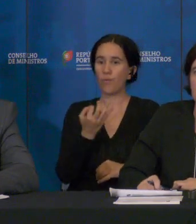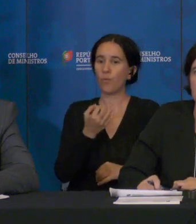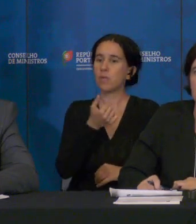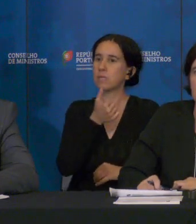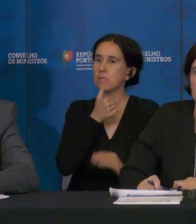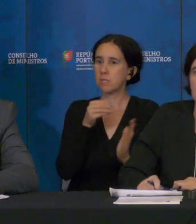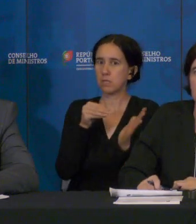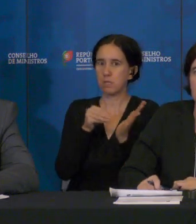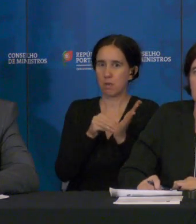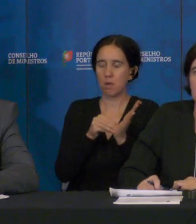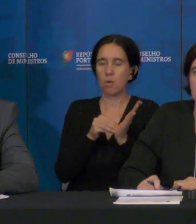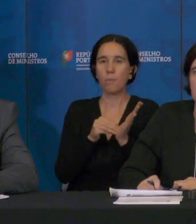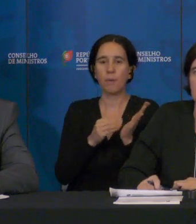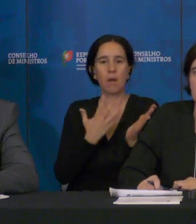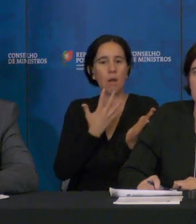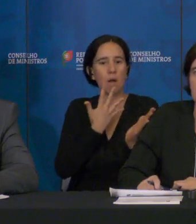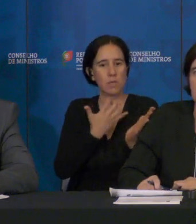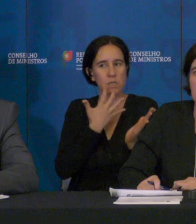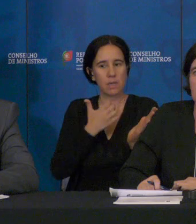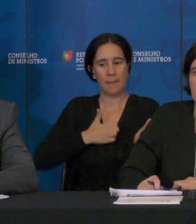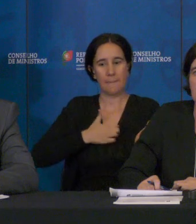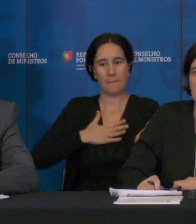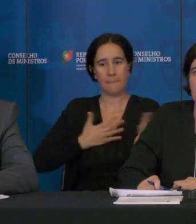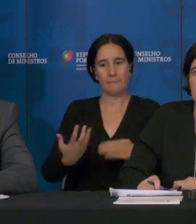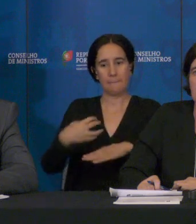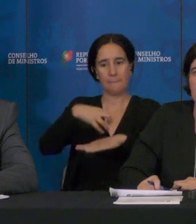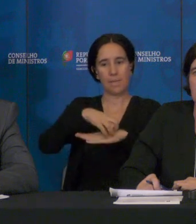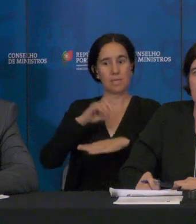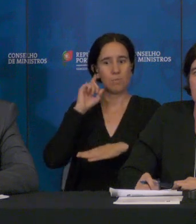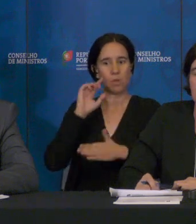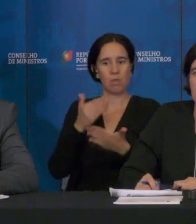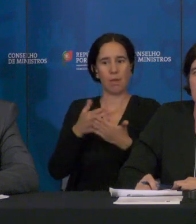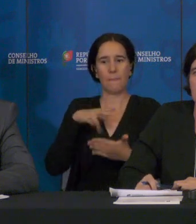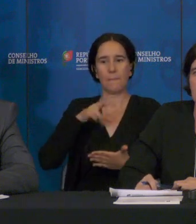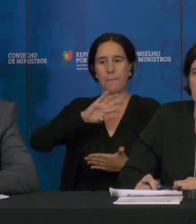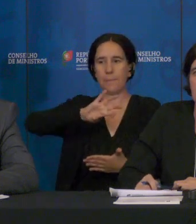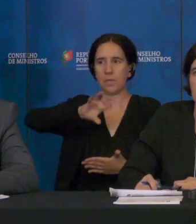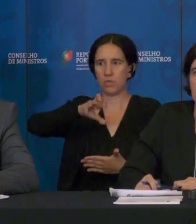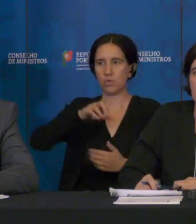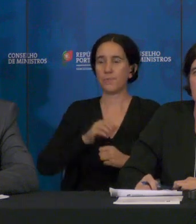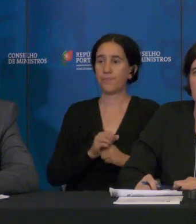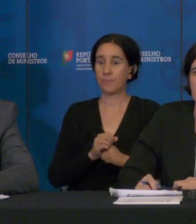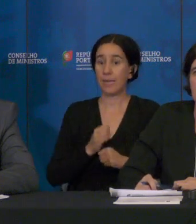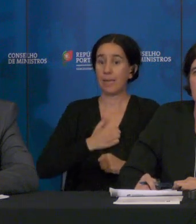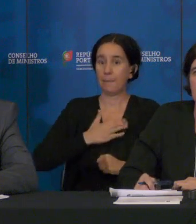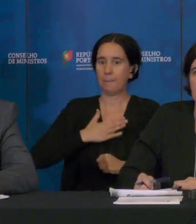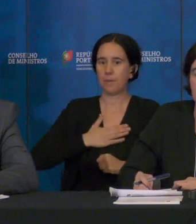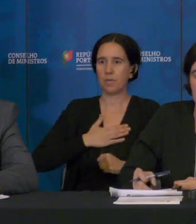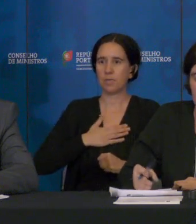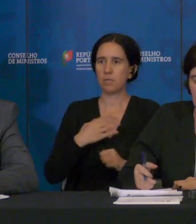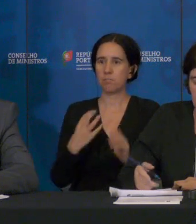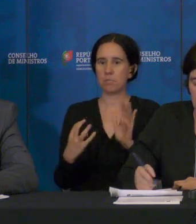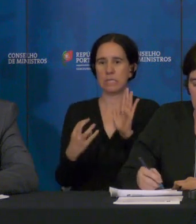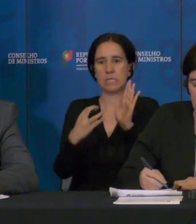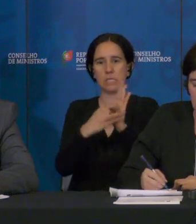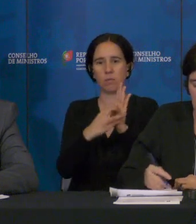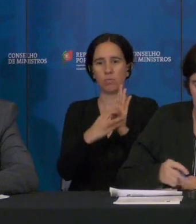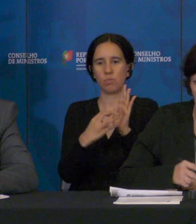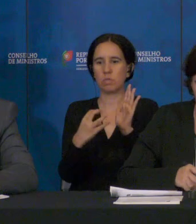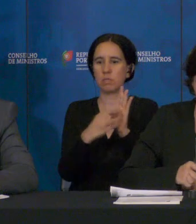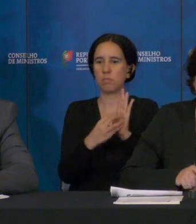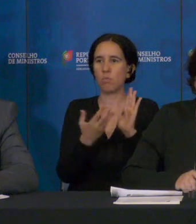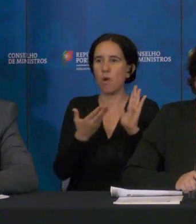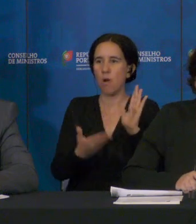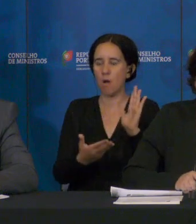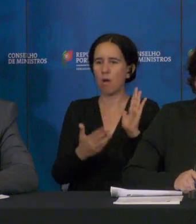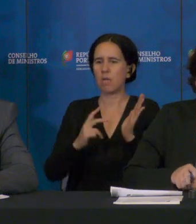decisão para preservar uma empresa que é importante para o país. Uma empresa que é um símbolo da